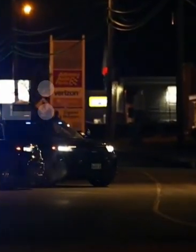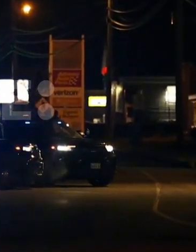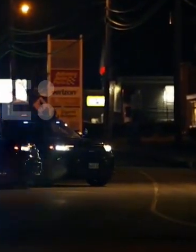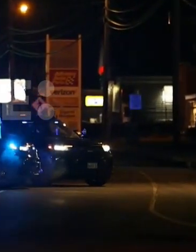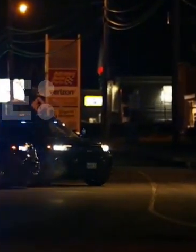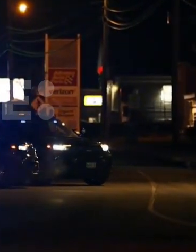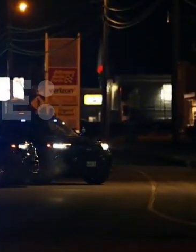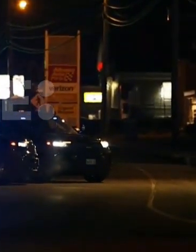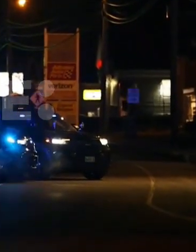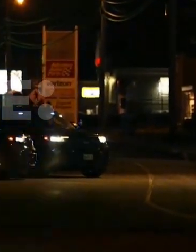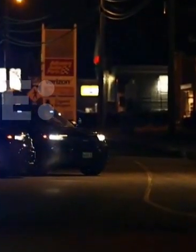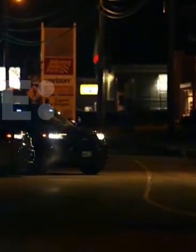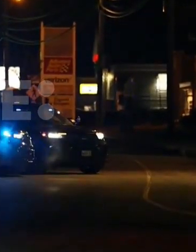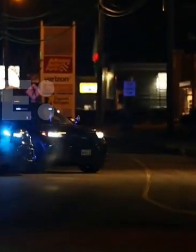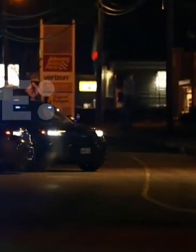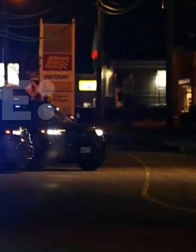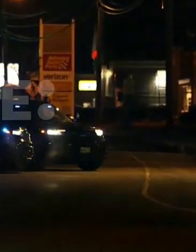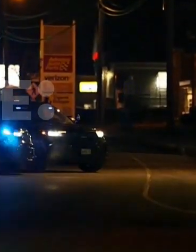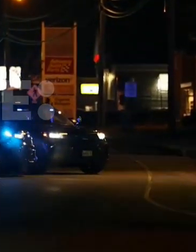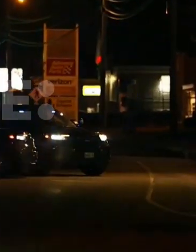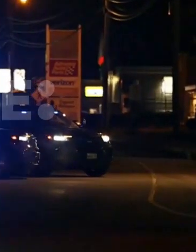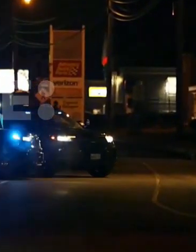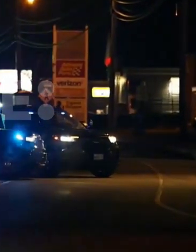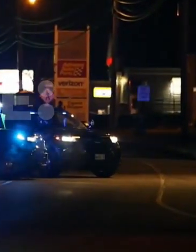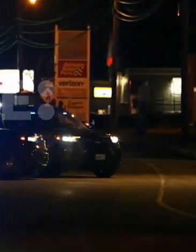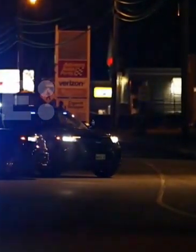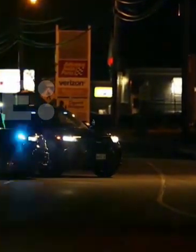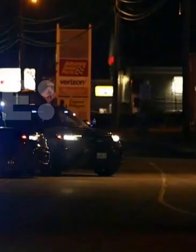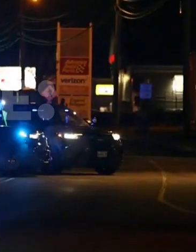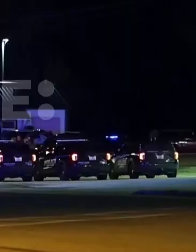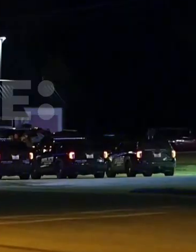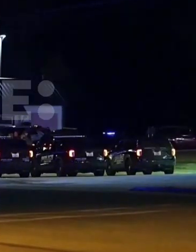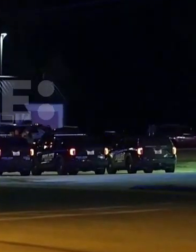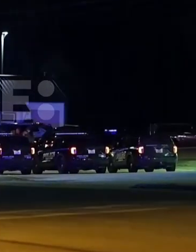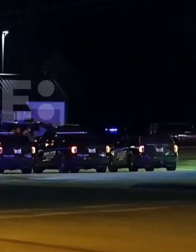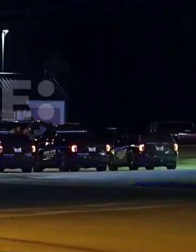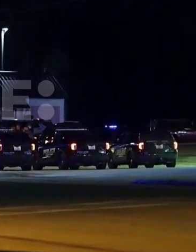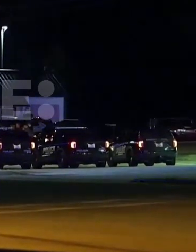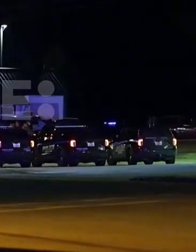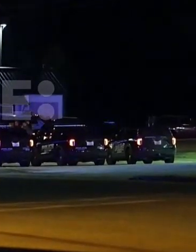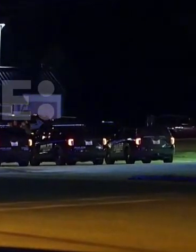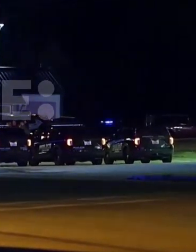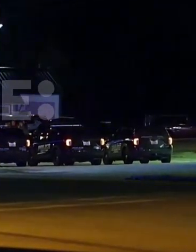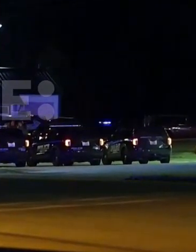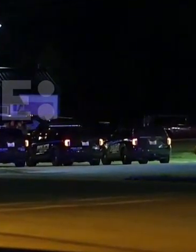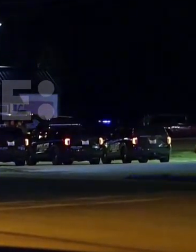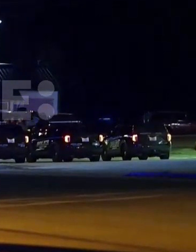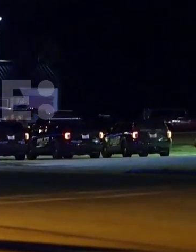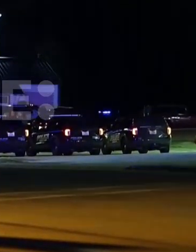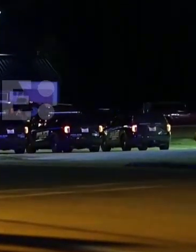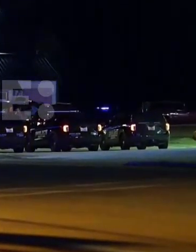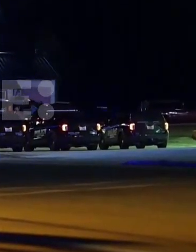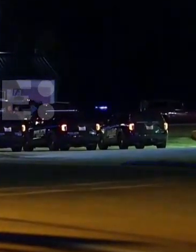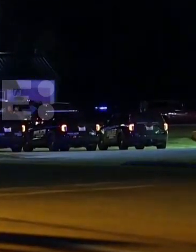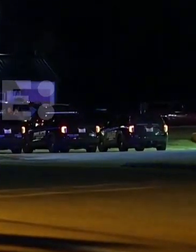dados sensíveis como as senhas do seu celular e da sua conta bancária Robert Card foi encontrado morto por volta